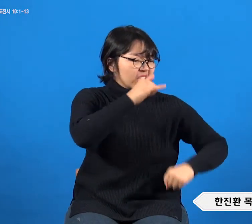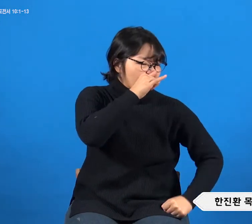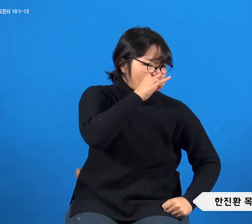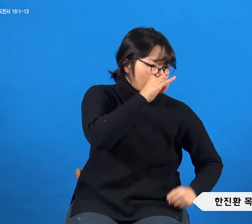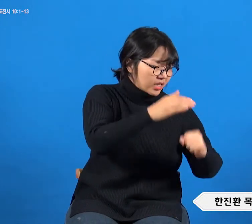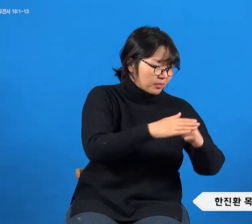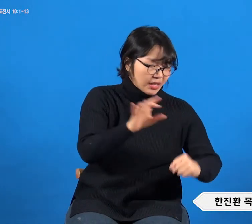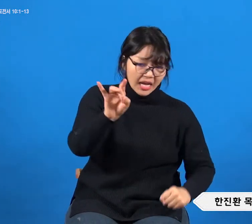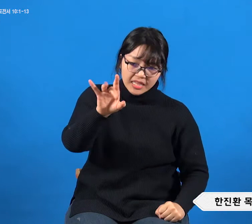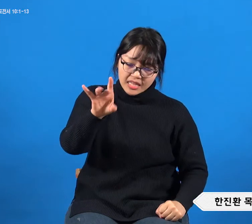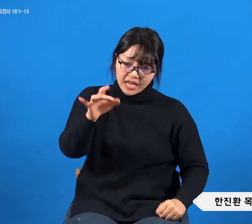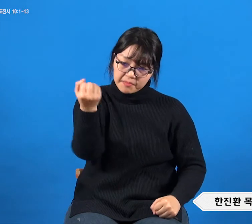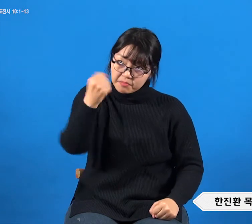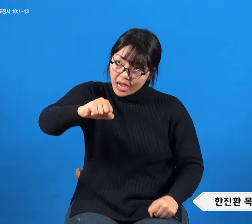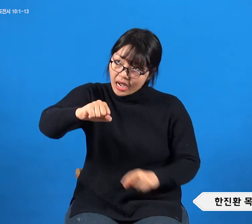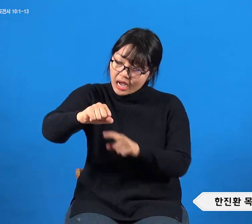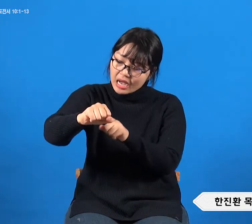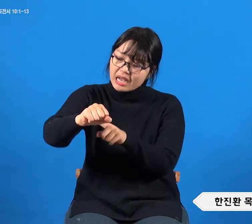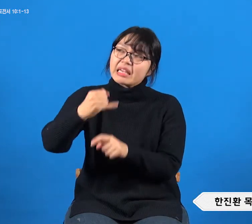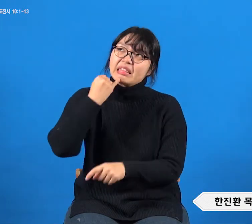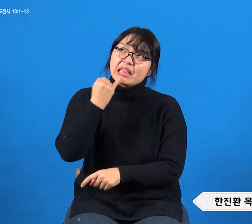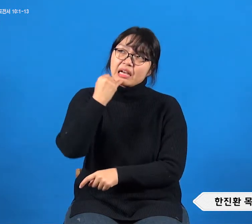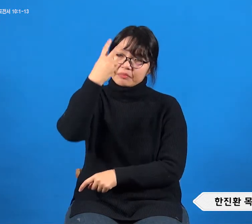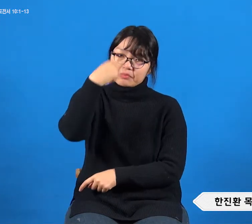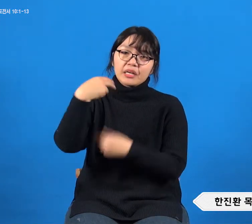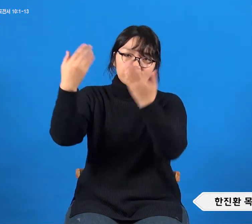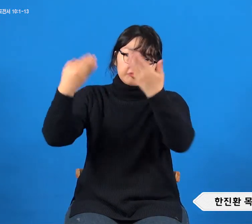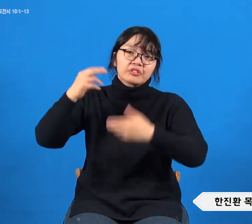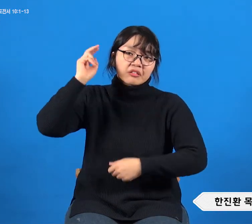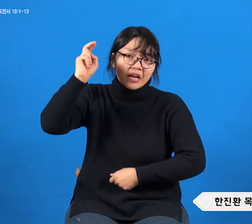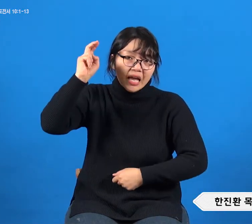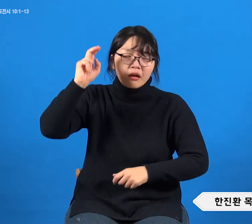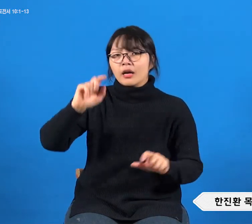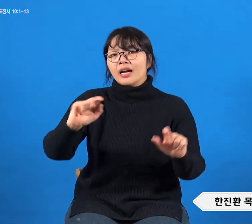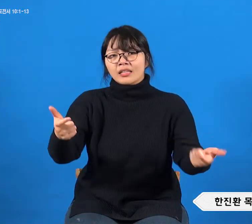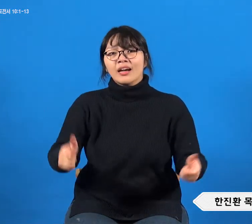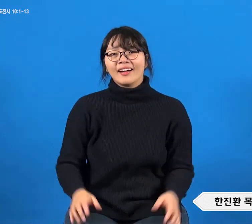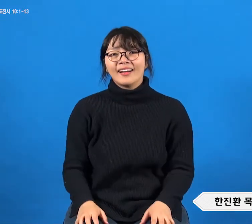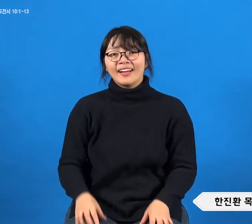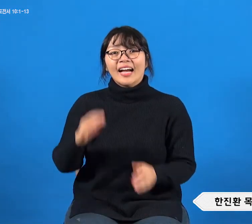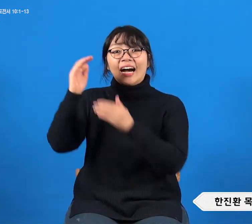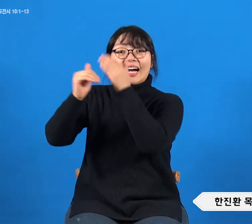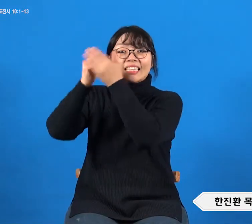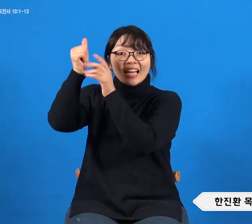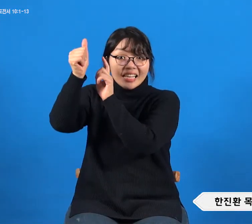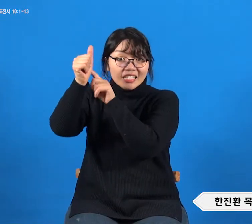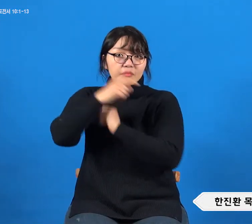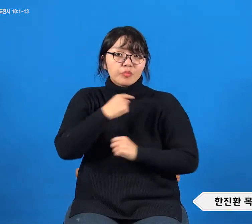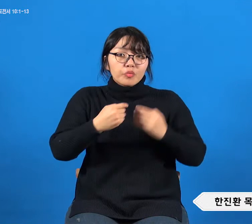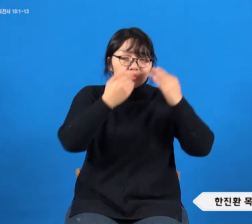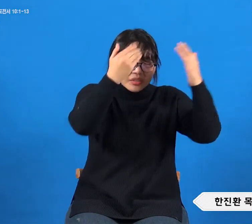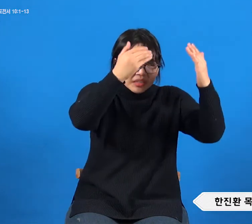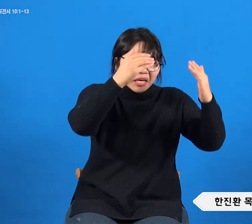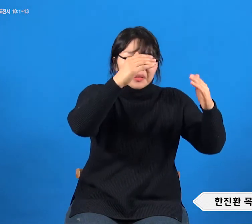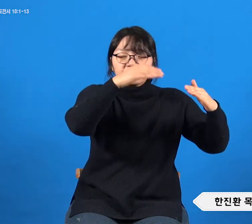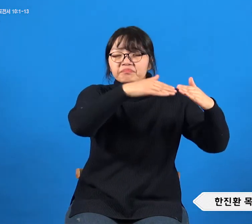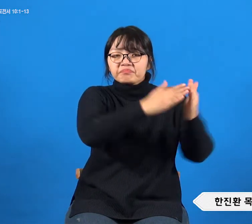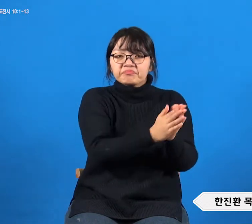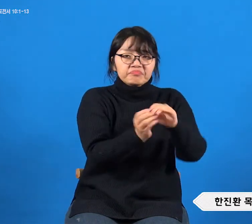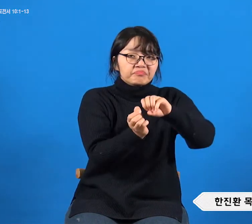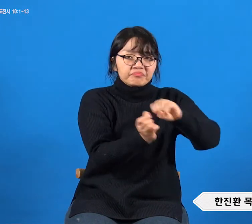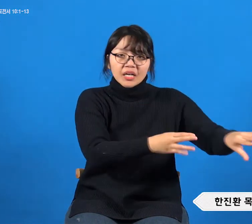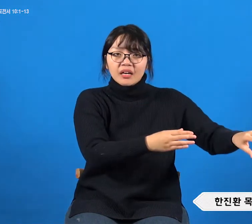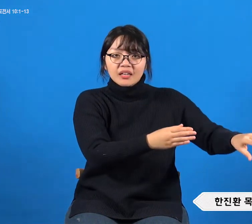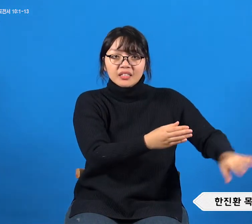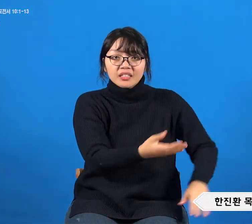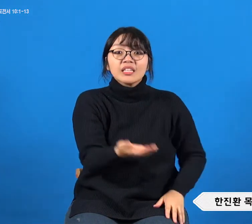좀 불순종해도 하나님 봐주실 거야가 아니라, 하나님은 봉사 하나도 안 해도 좋으니까